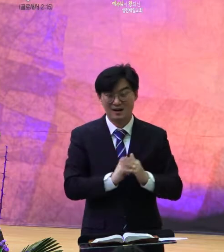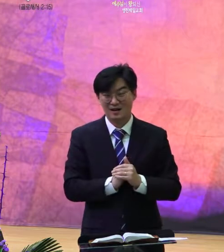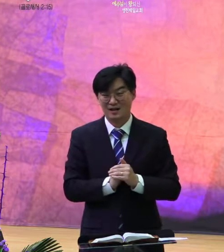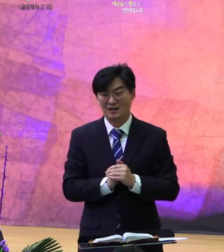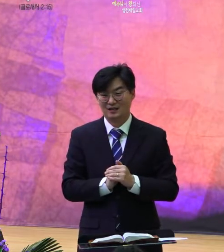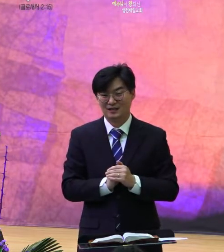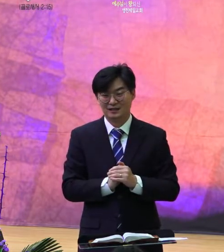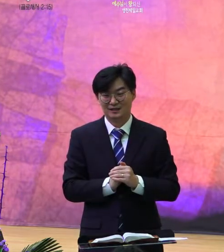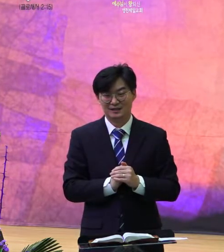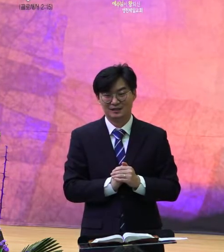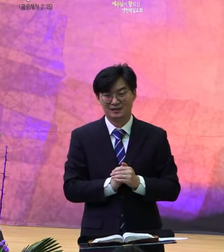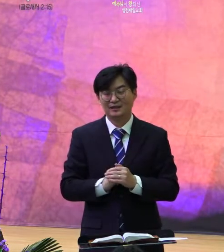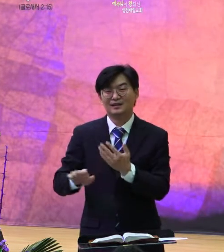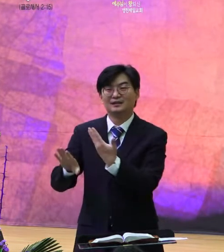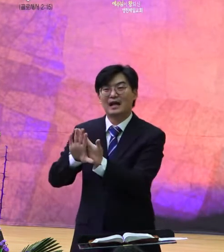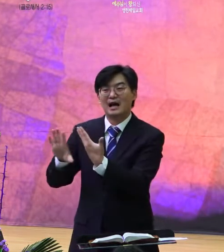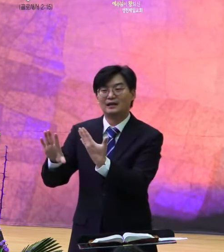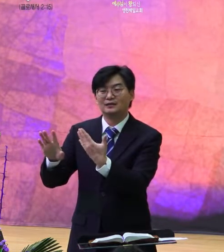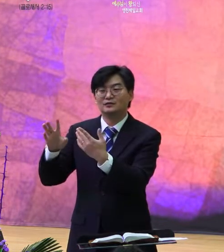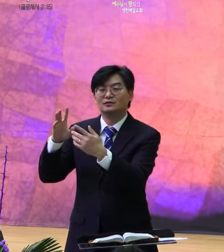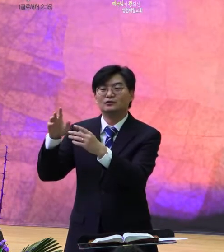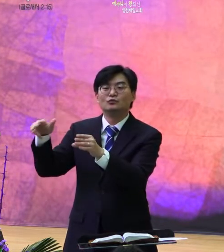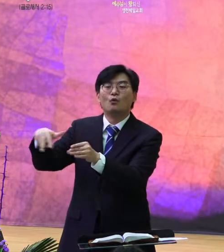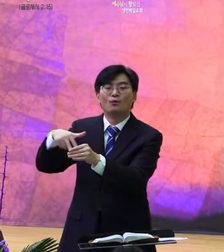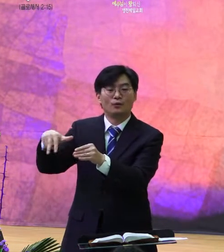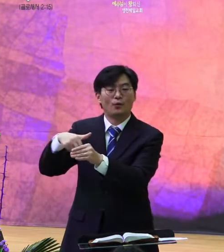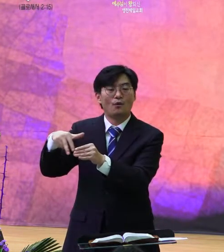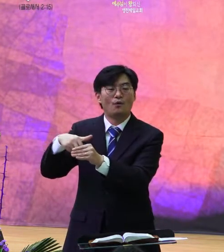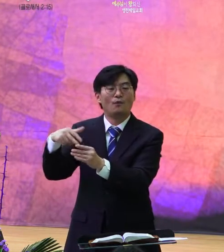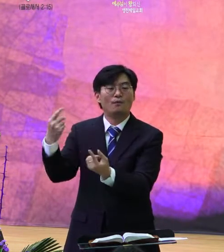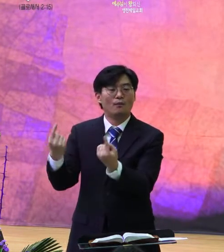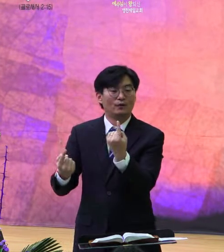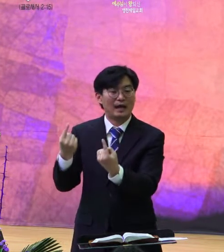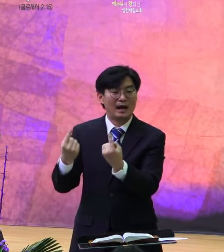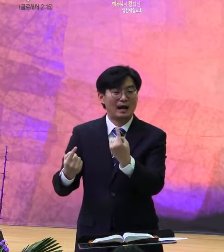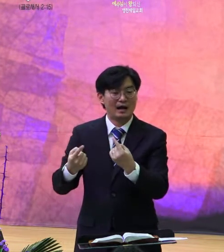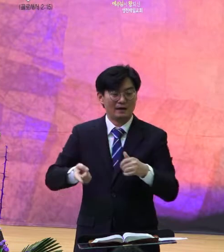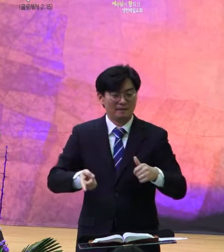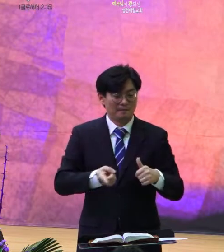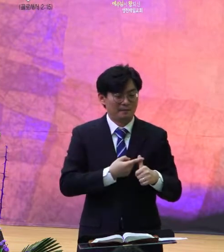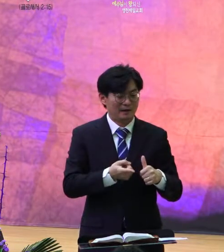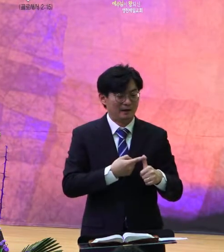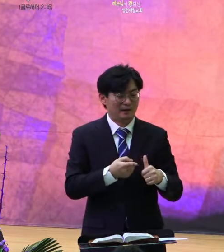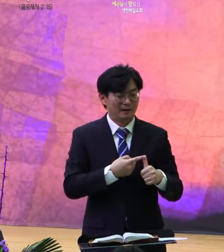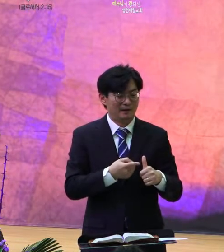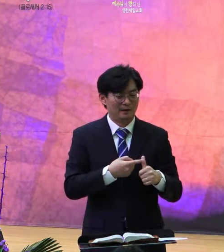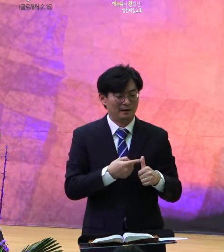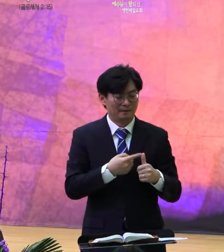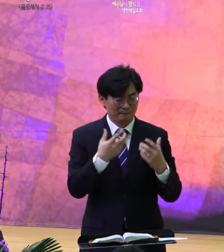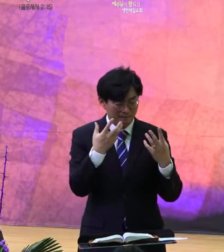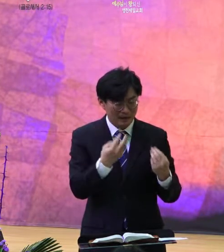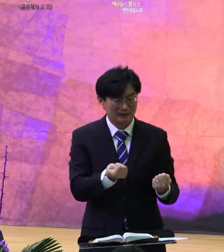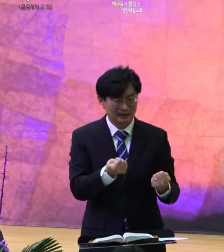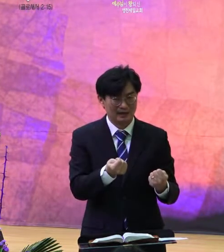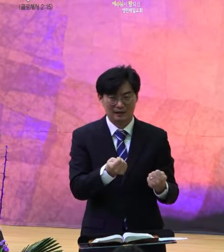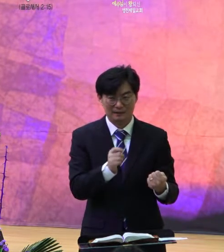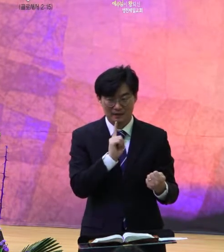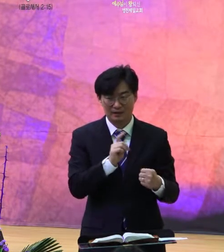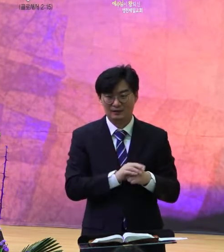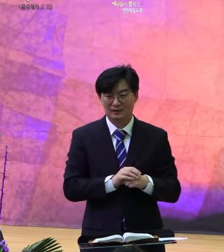세상의 그 어떤 종교보다 가장 많은 박해를 받고 있다고 이야기했고, 그리고